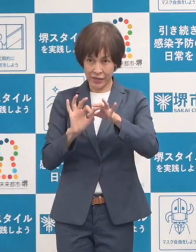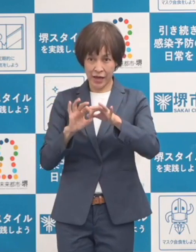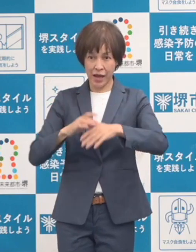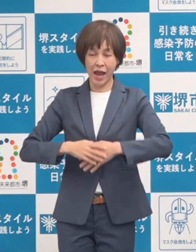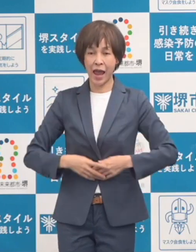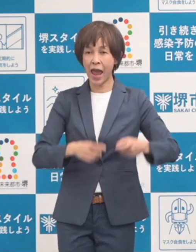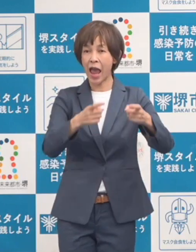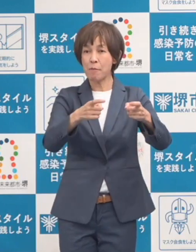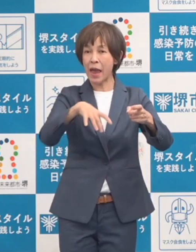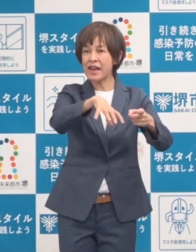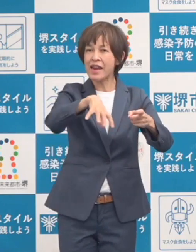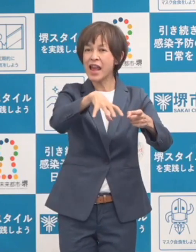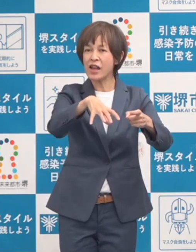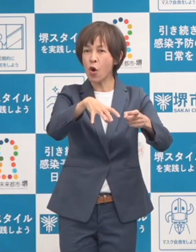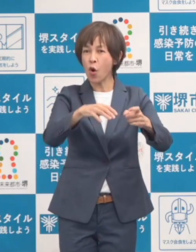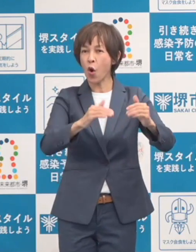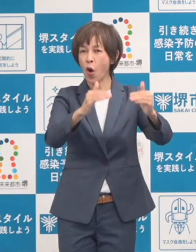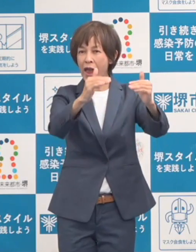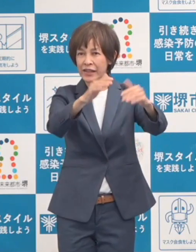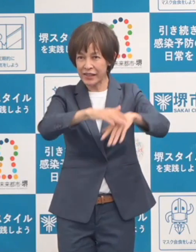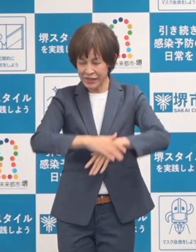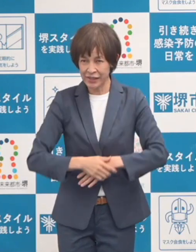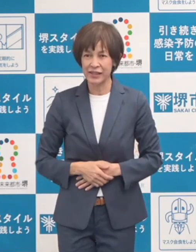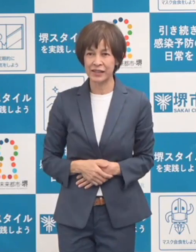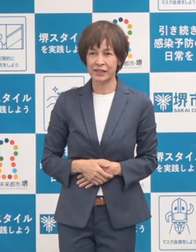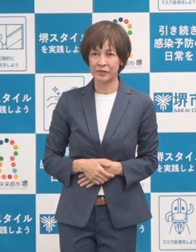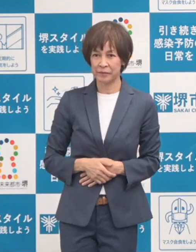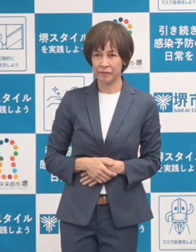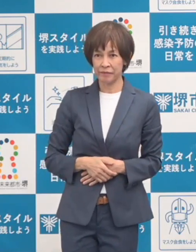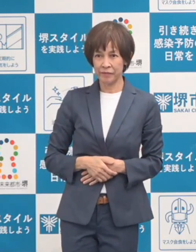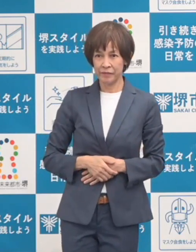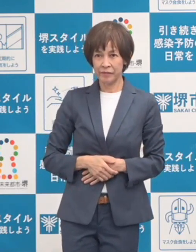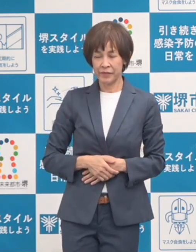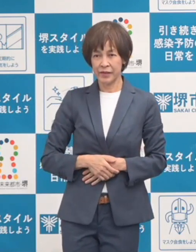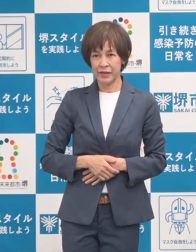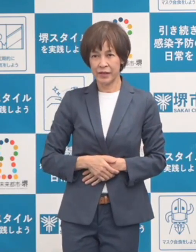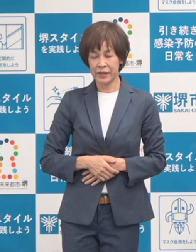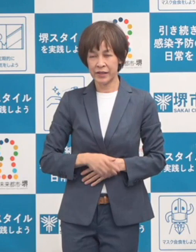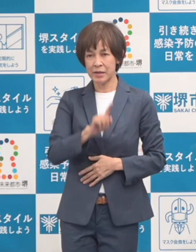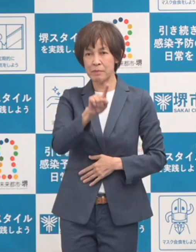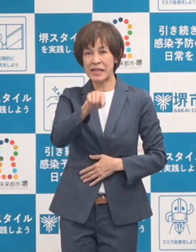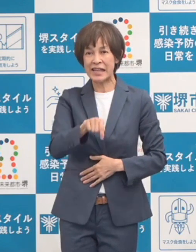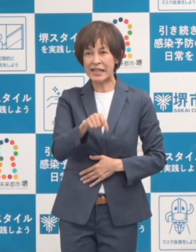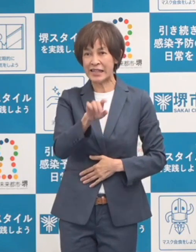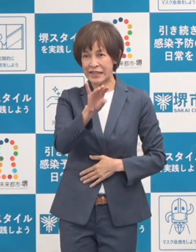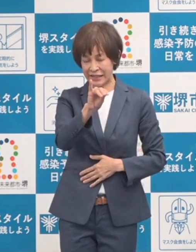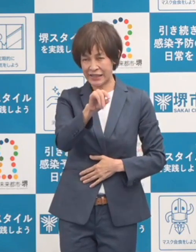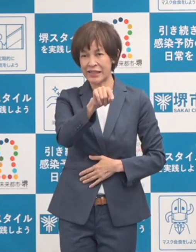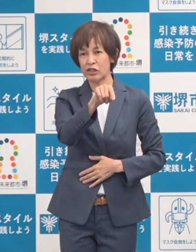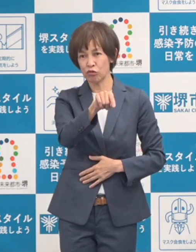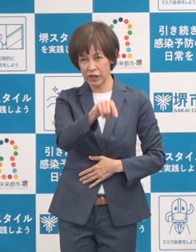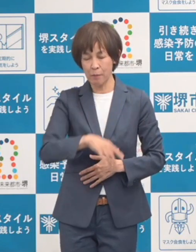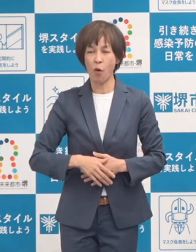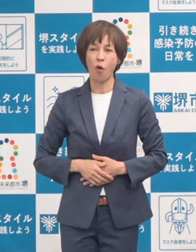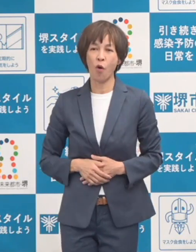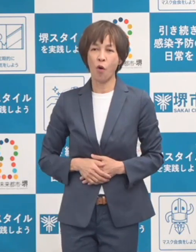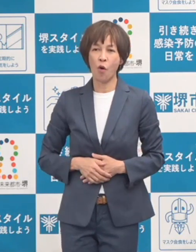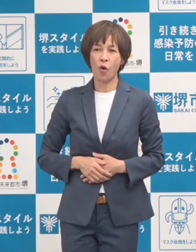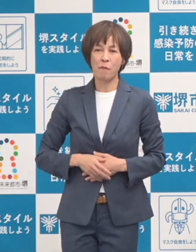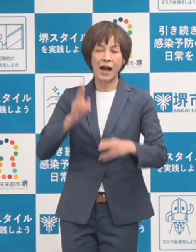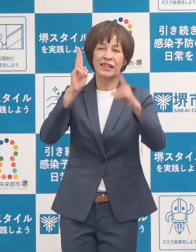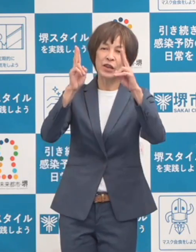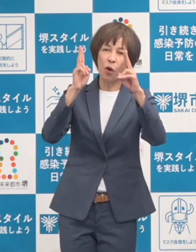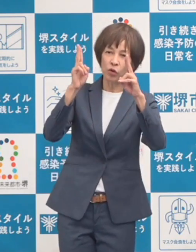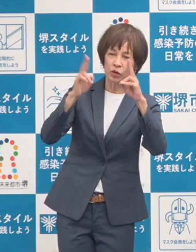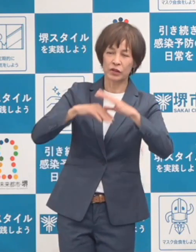、ビーチも実は人工のビーチですが自然ふれあいビーチというものがありまして、ぜひ企業の皆様には活躍